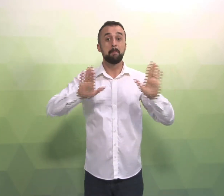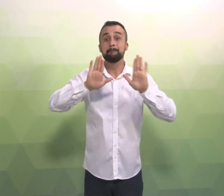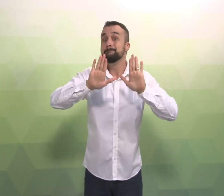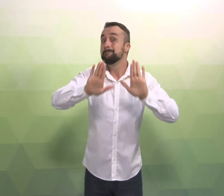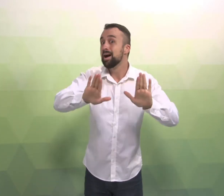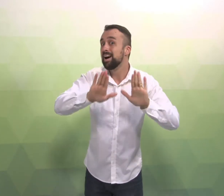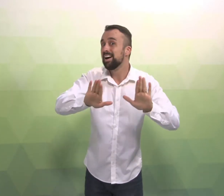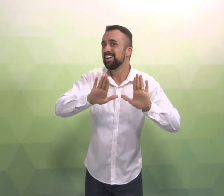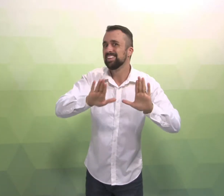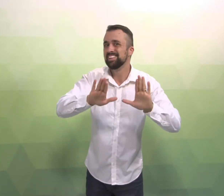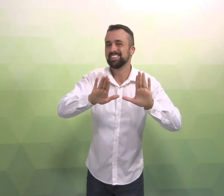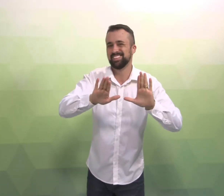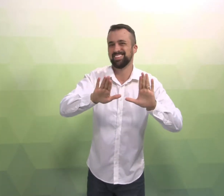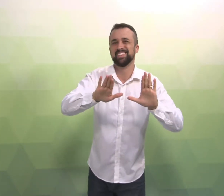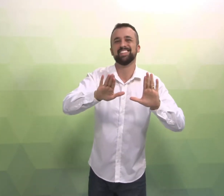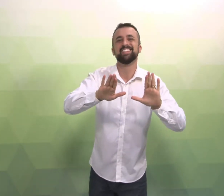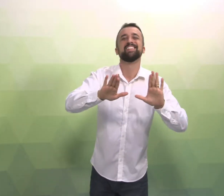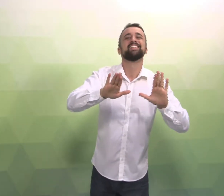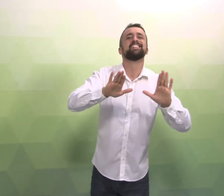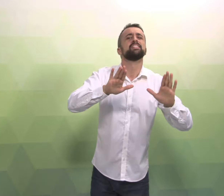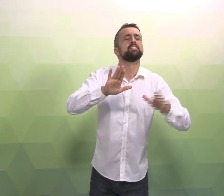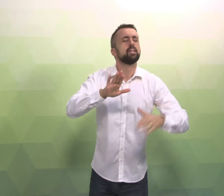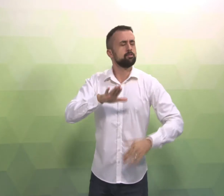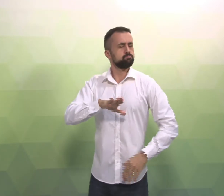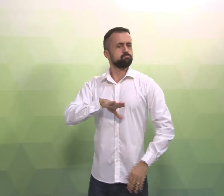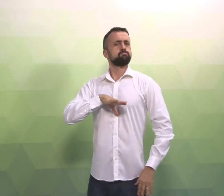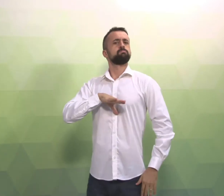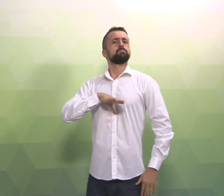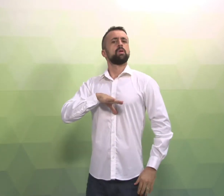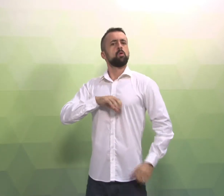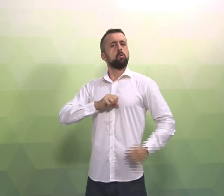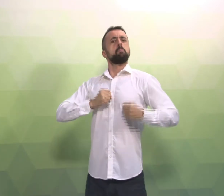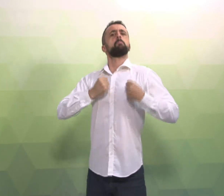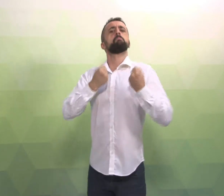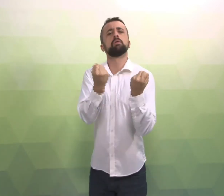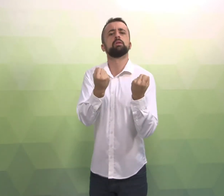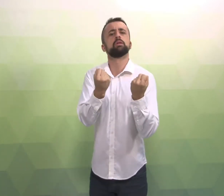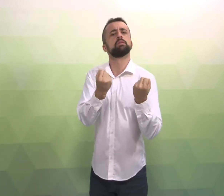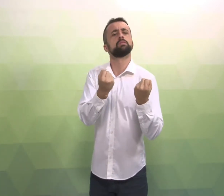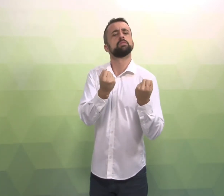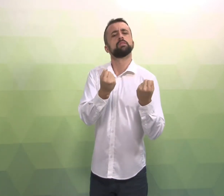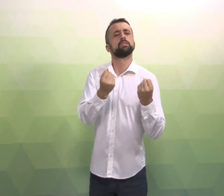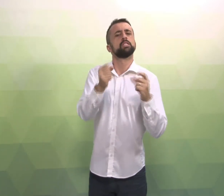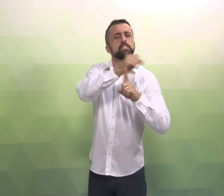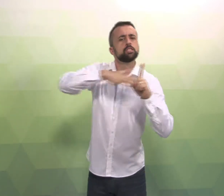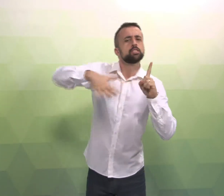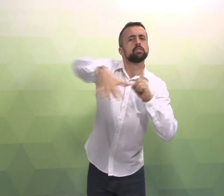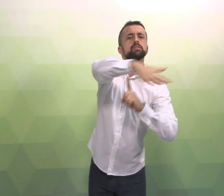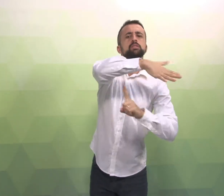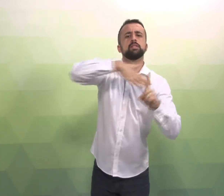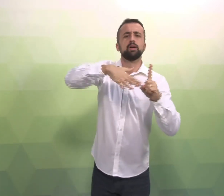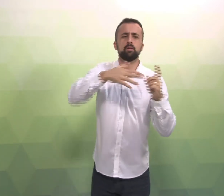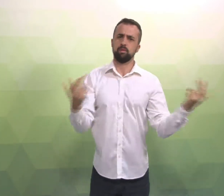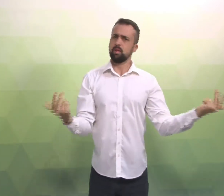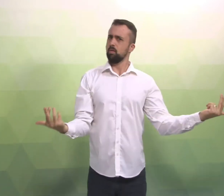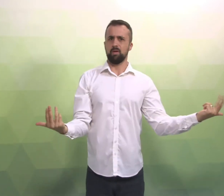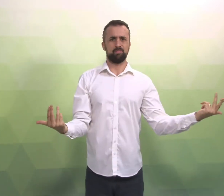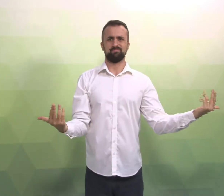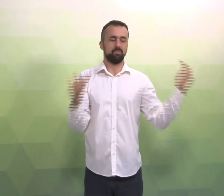de cada um. Mas no aspecto social de importância, elas são iguais e merecem